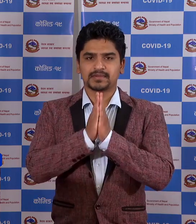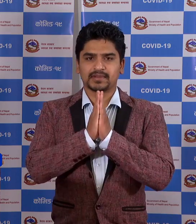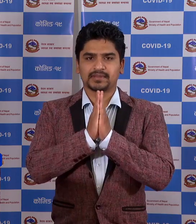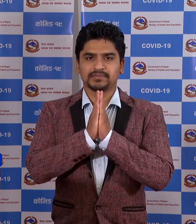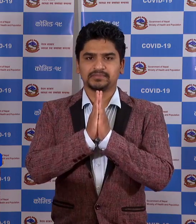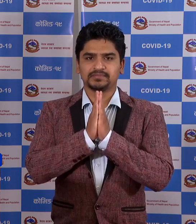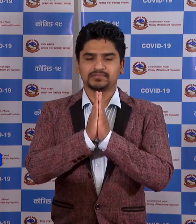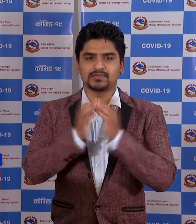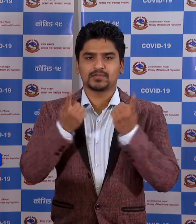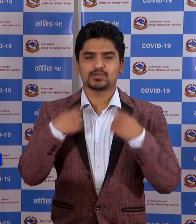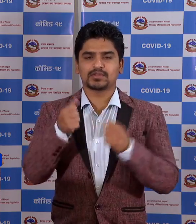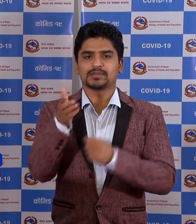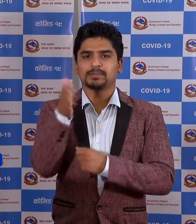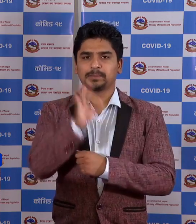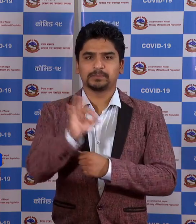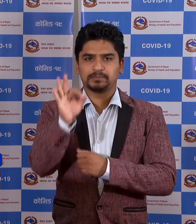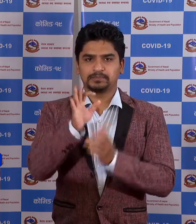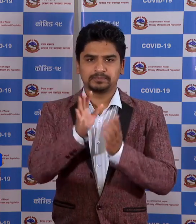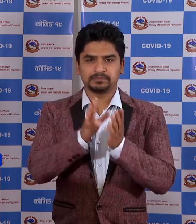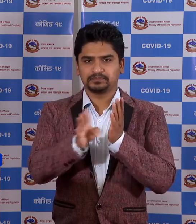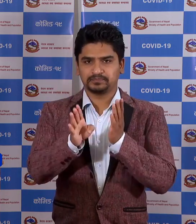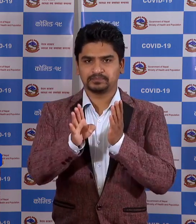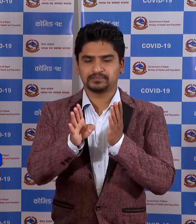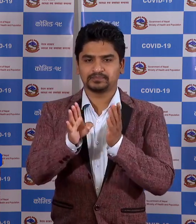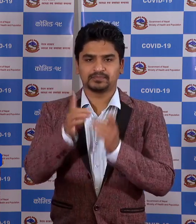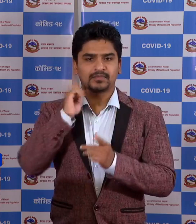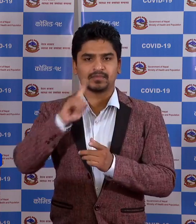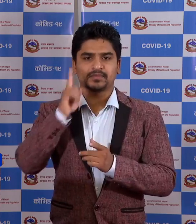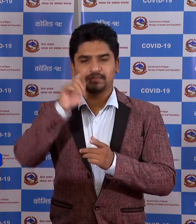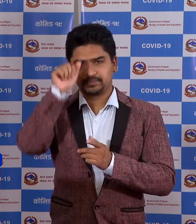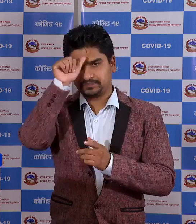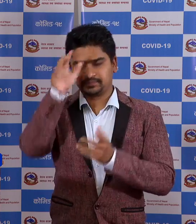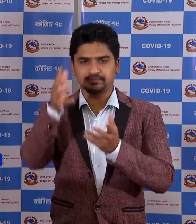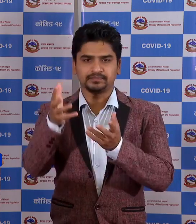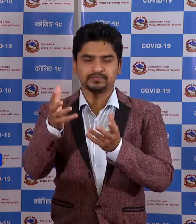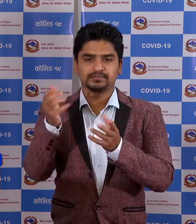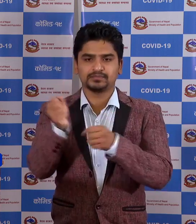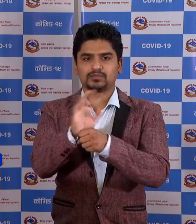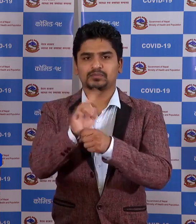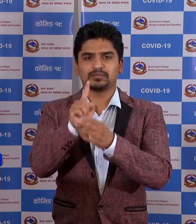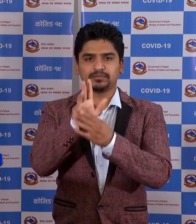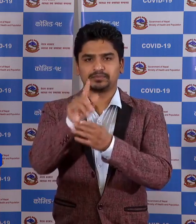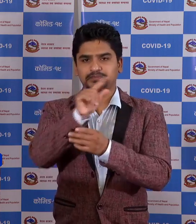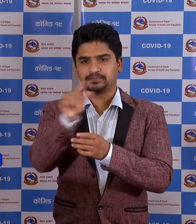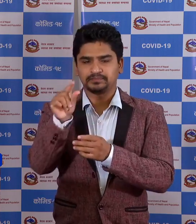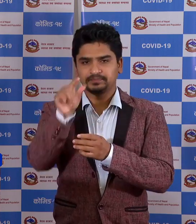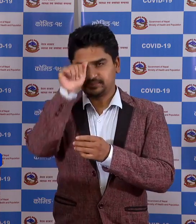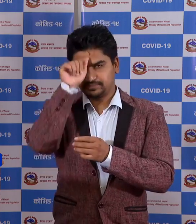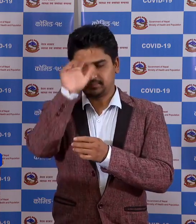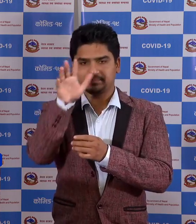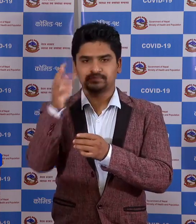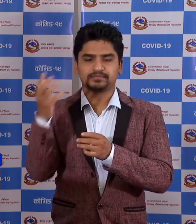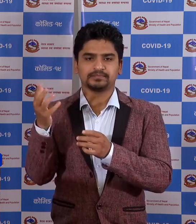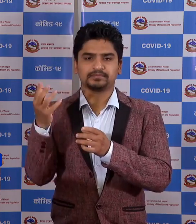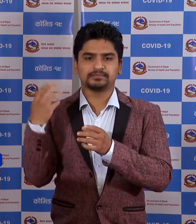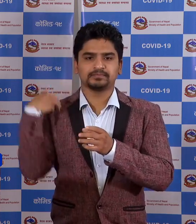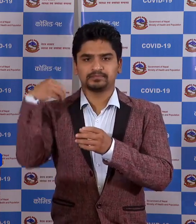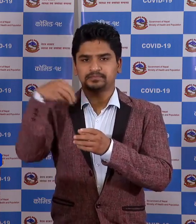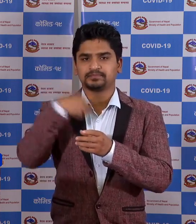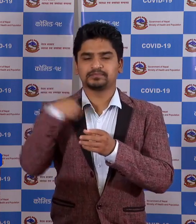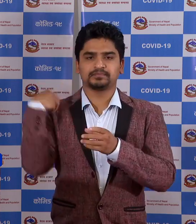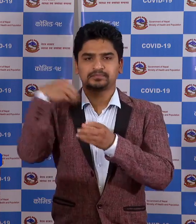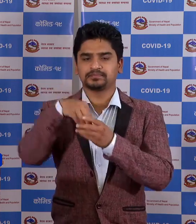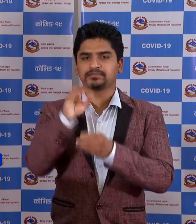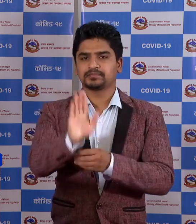नमस्कार, स्वास्थ्य तथा जनसङ्ख्या मन्त्रालयको तर्फबाट दैनिक अपडेट कोभिड-19 को बारेमा लिएर